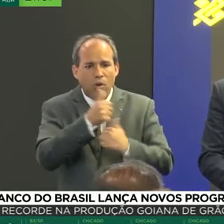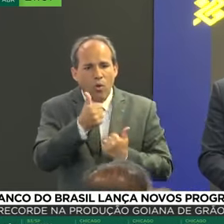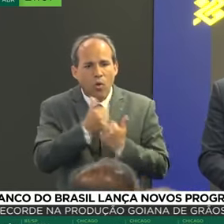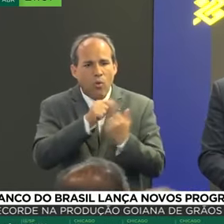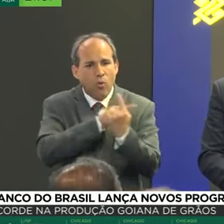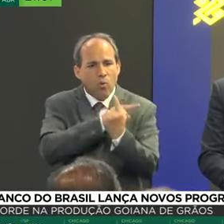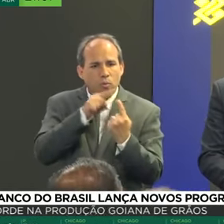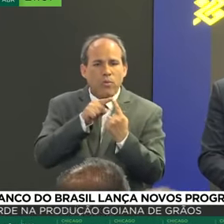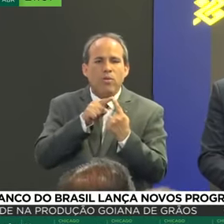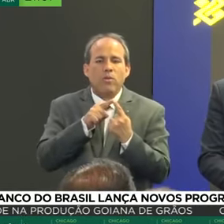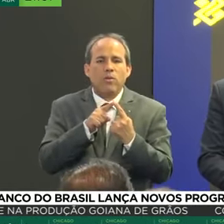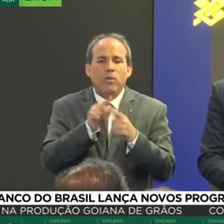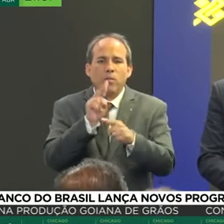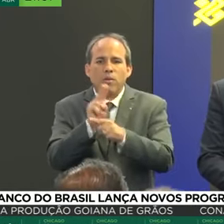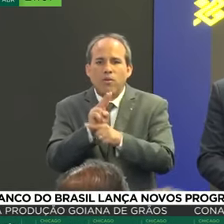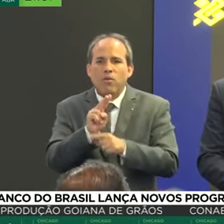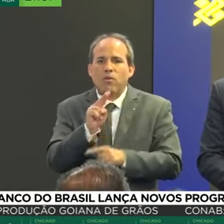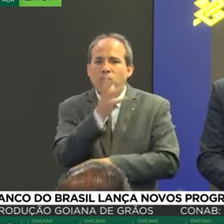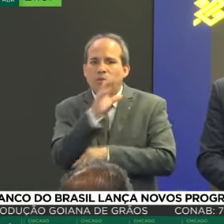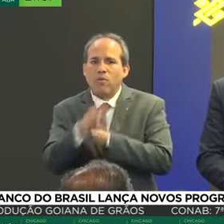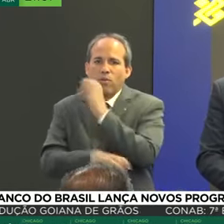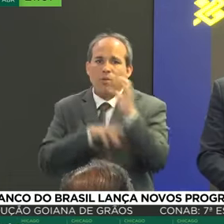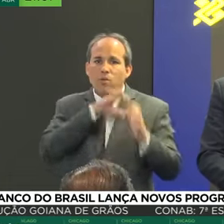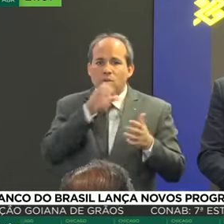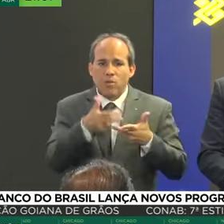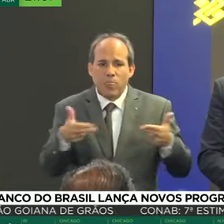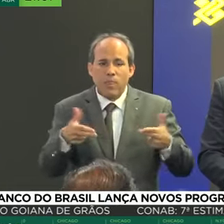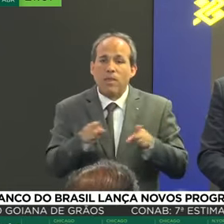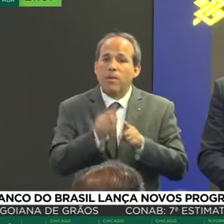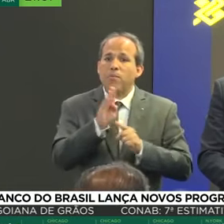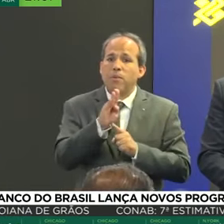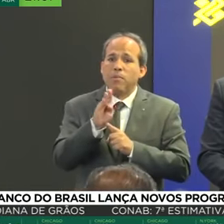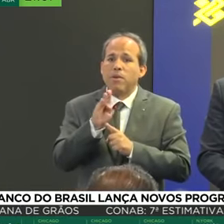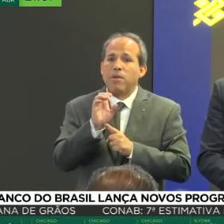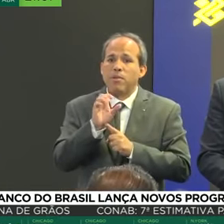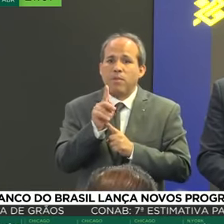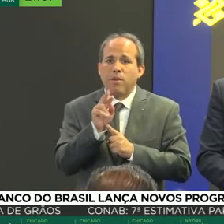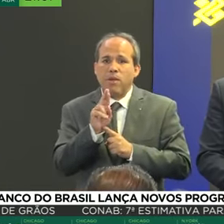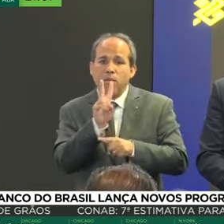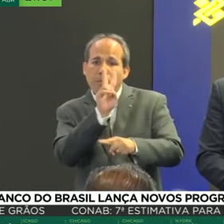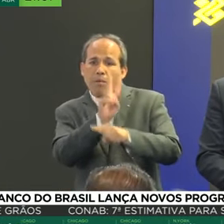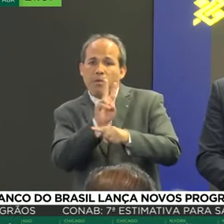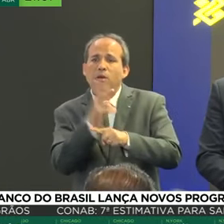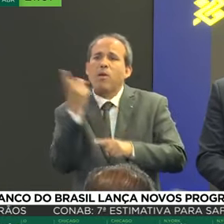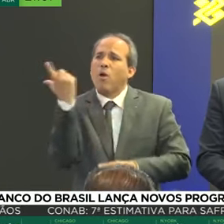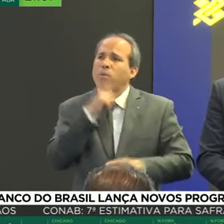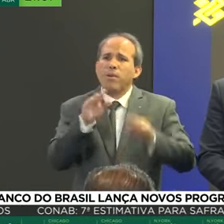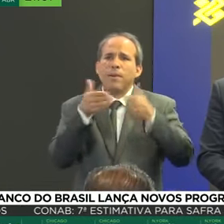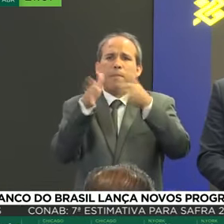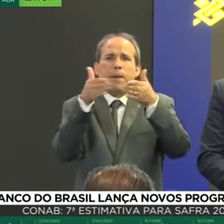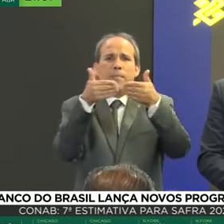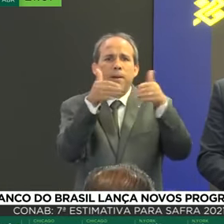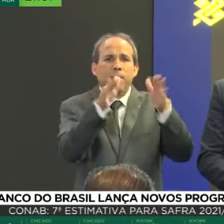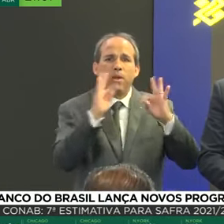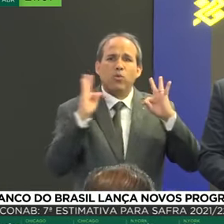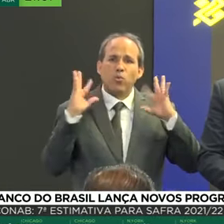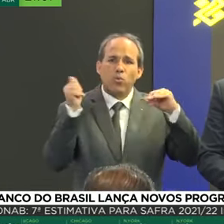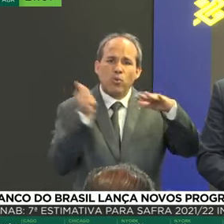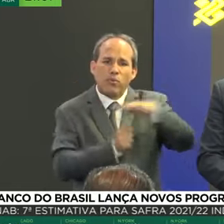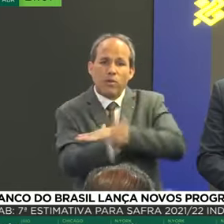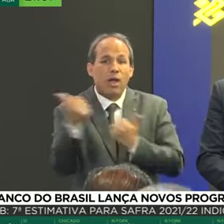apoiar na preservação da nossa fauna e flora com o BB CPR preservação as portas ficam abertas aos investidores